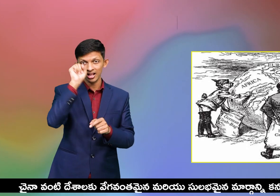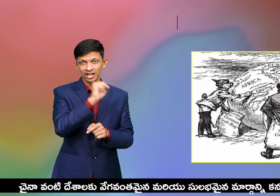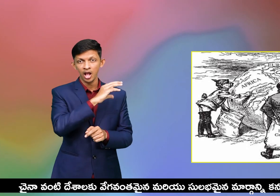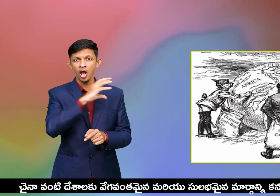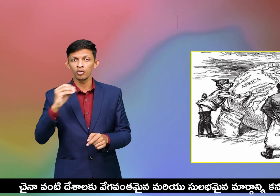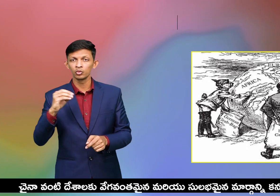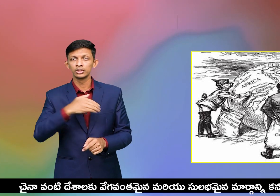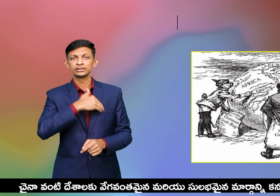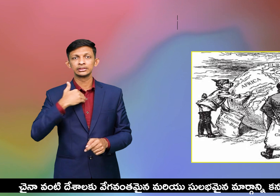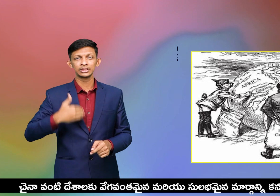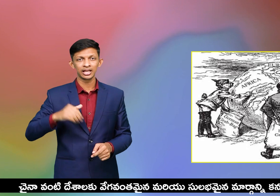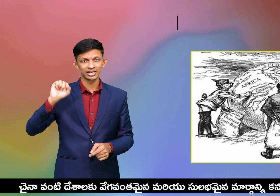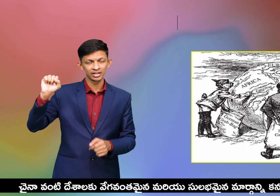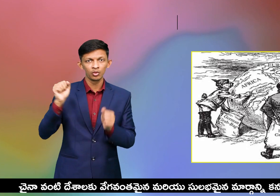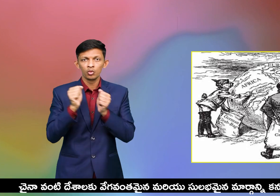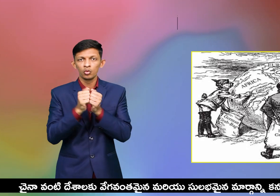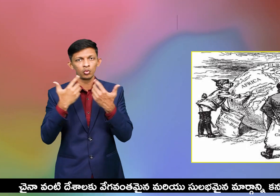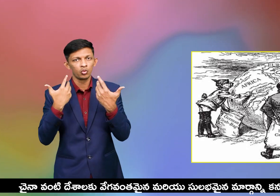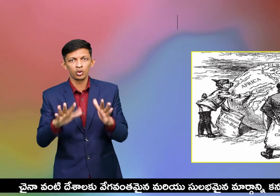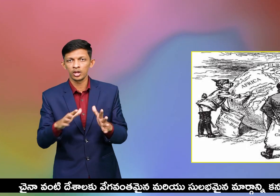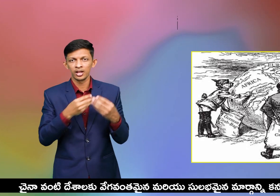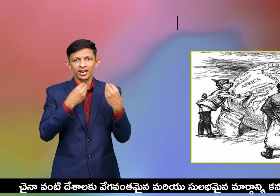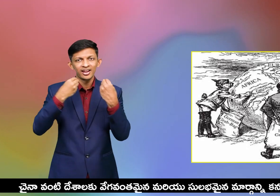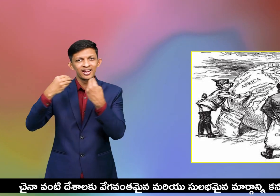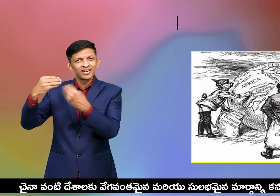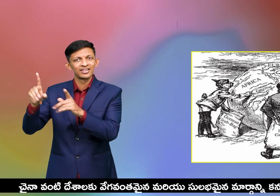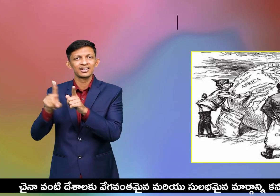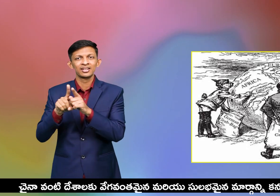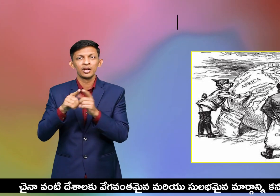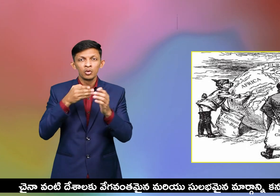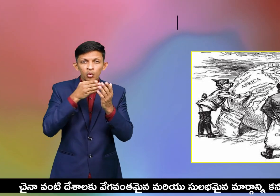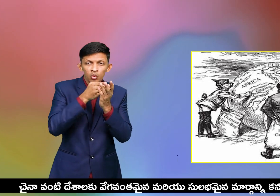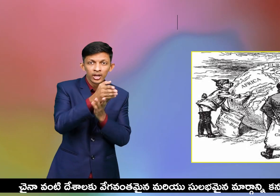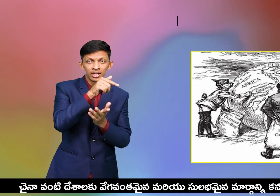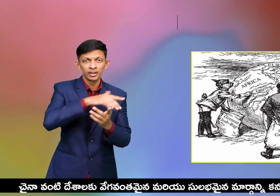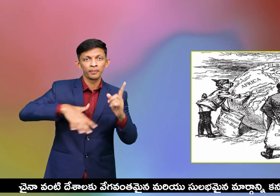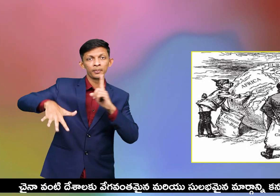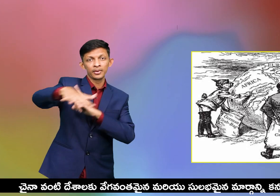దేశాలకు వేగవంతమైన మరియు సులభమైన మార్గాన్ని కనుగొనాలని వారు